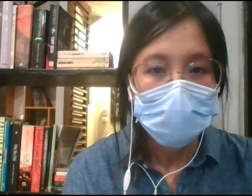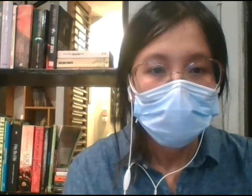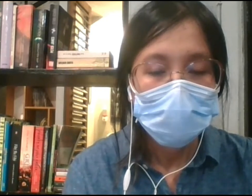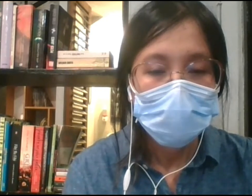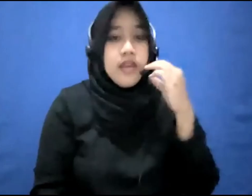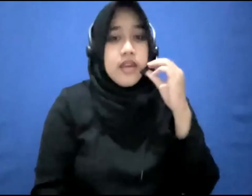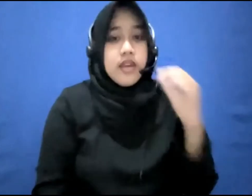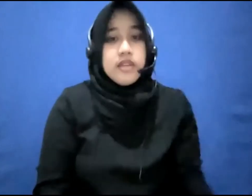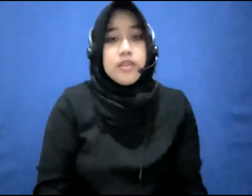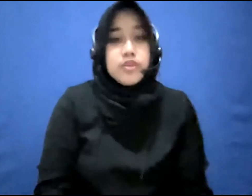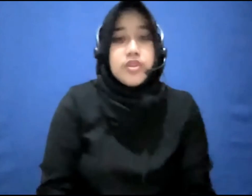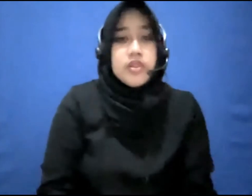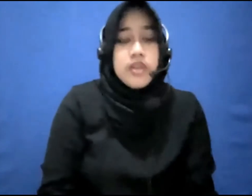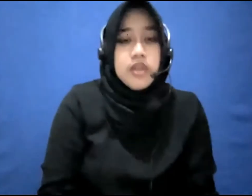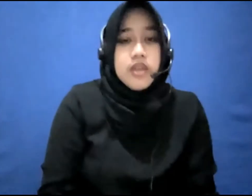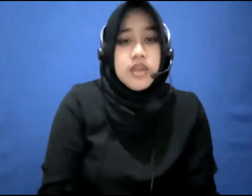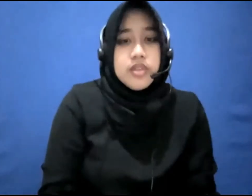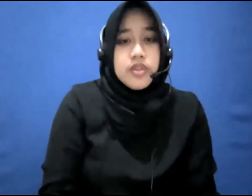Oke,